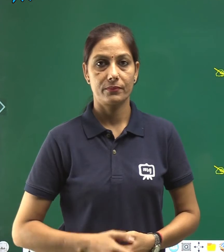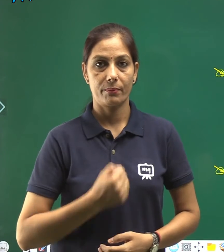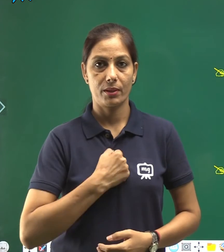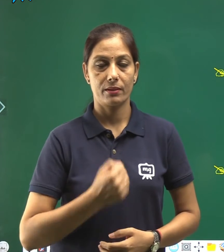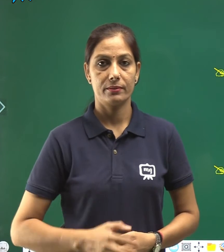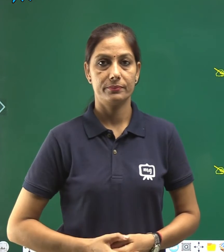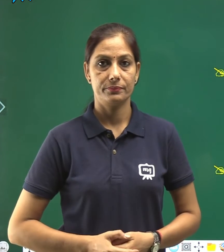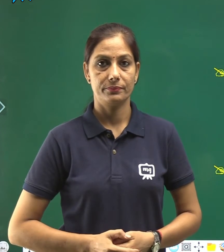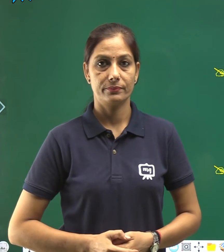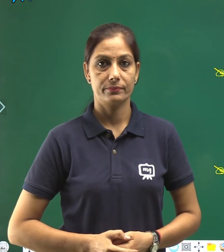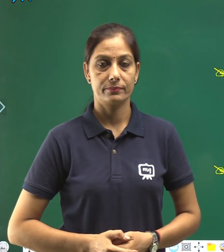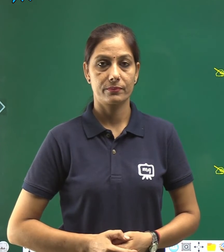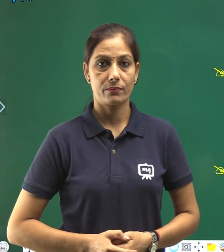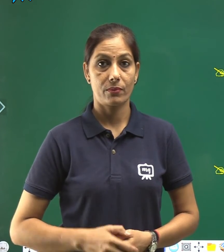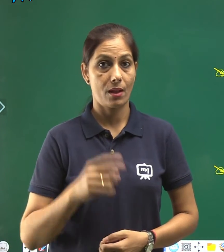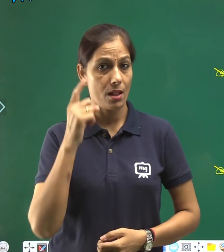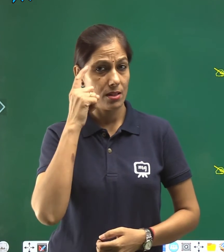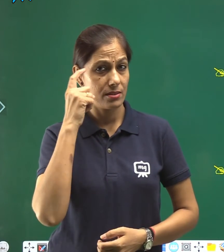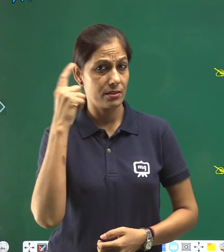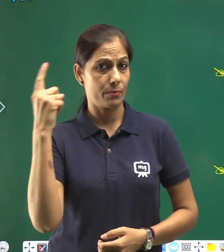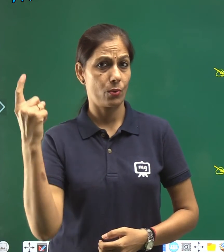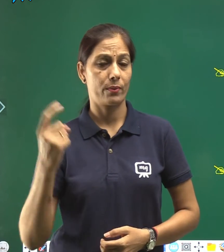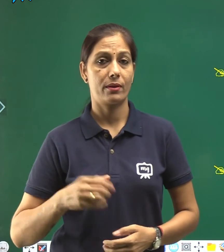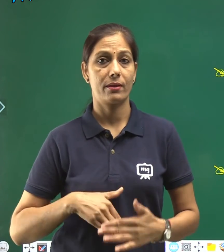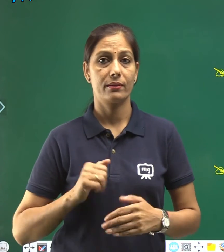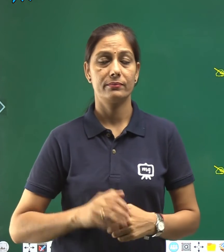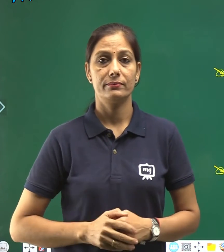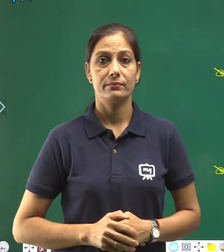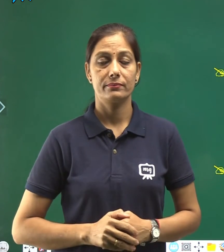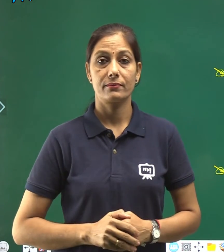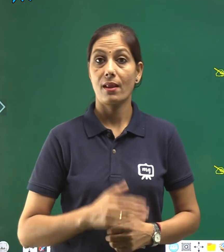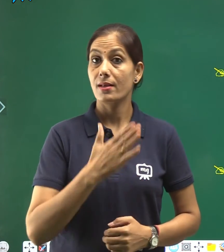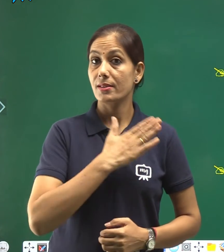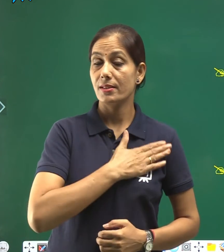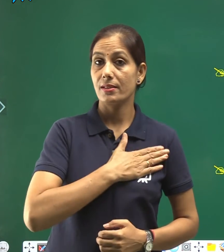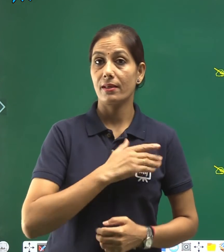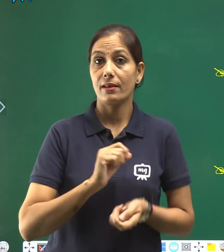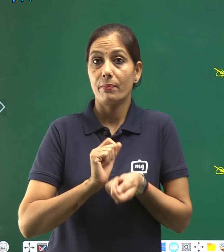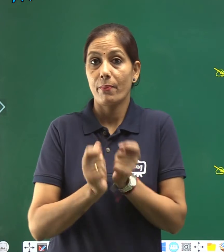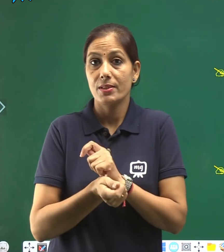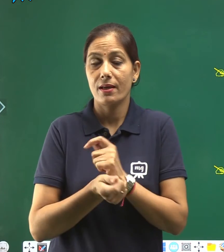हमें सपनों में जीने की बजाय